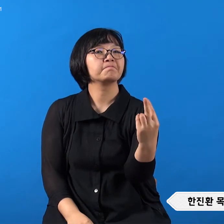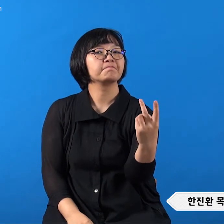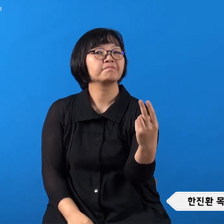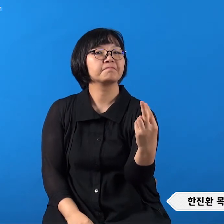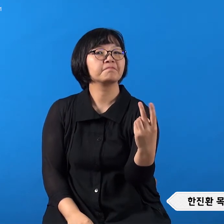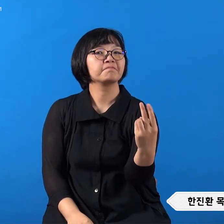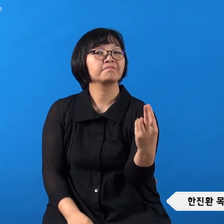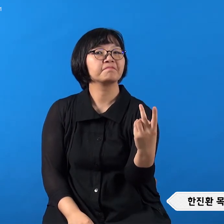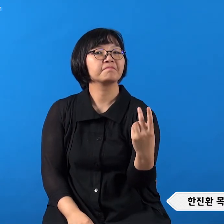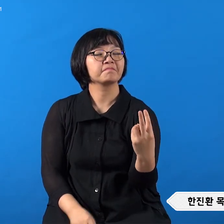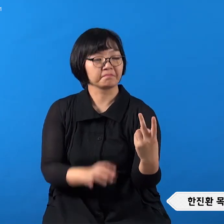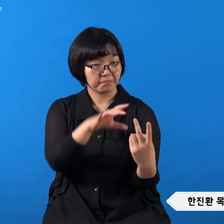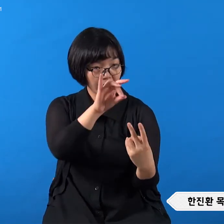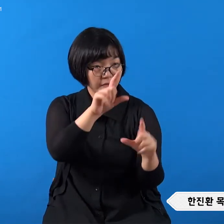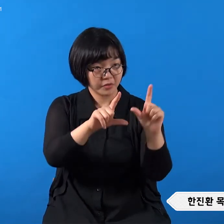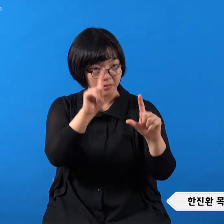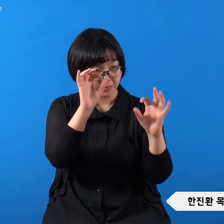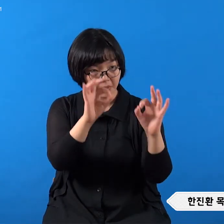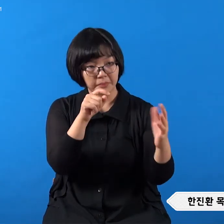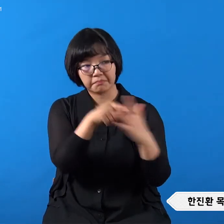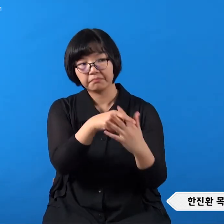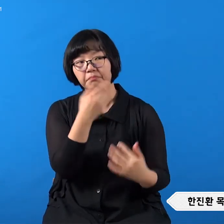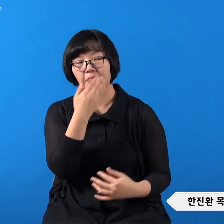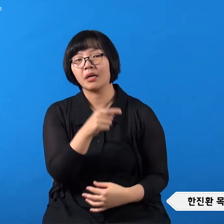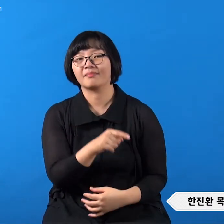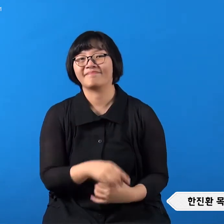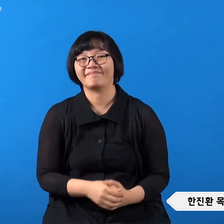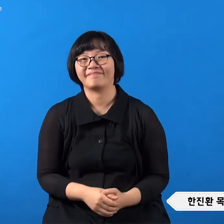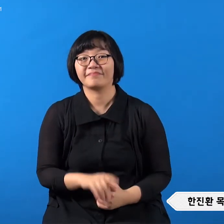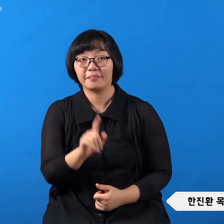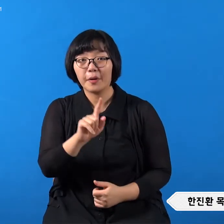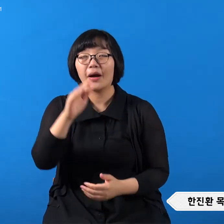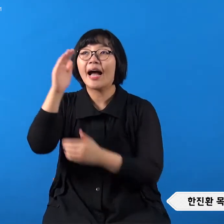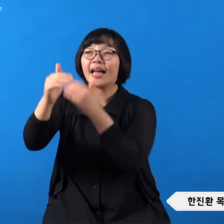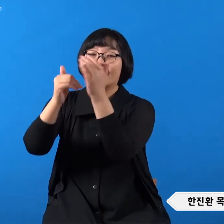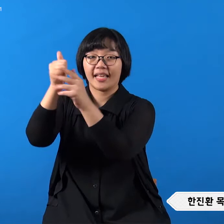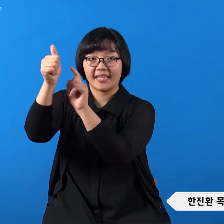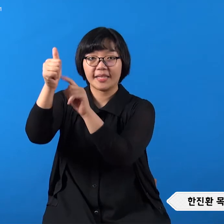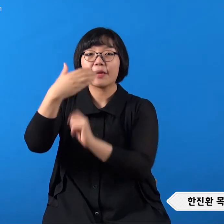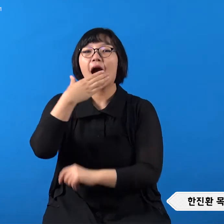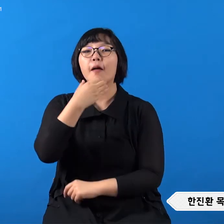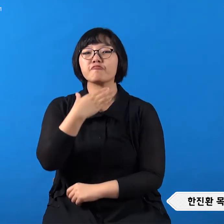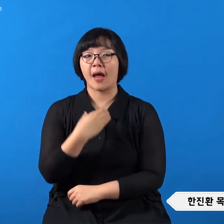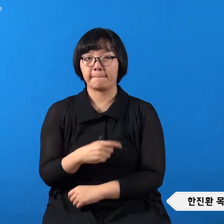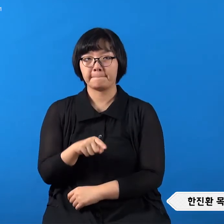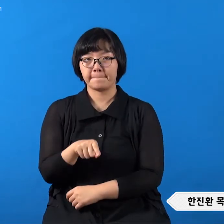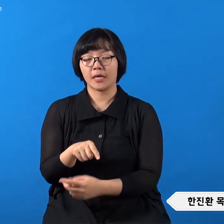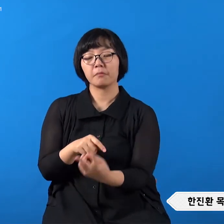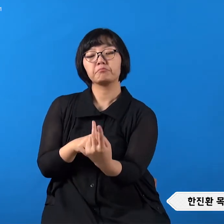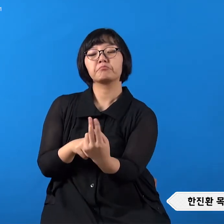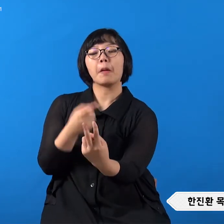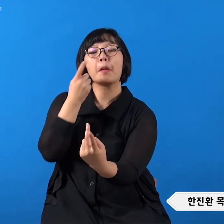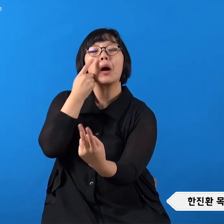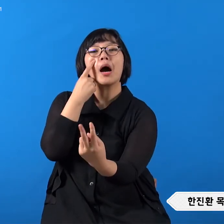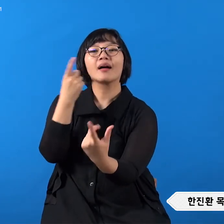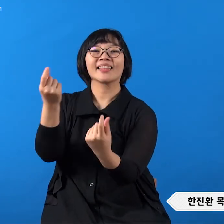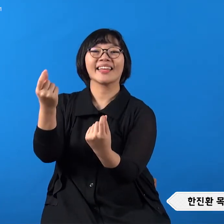잘 알 수 있습니다. 그건 하나님께서 아브라함에게 사용하신 방법입니다.